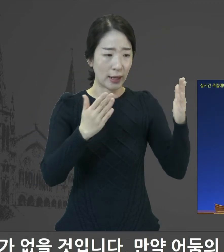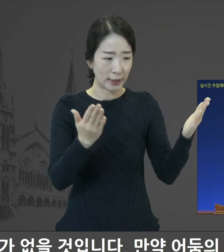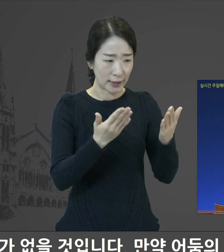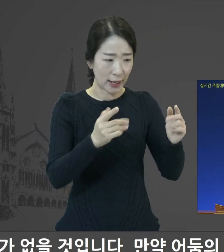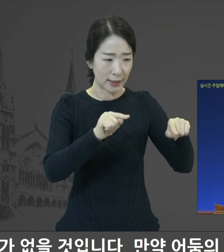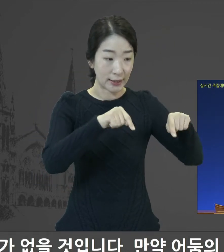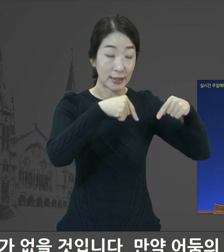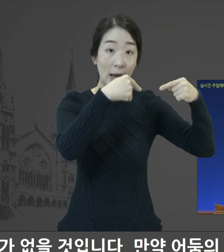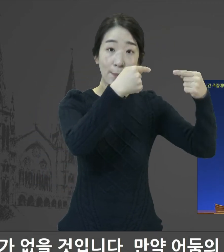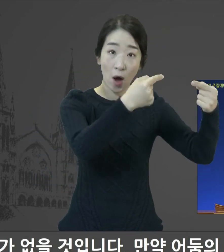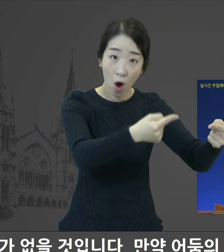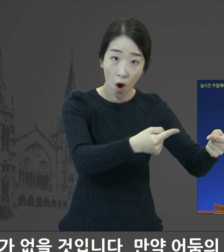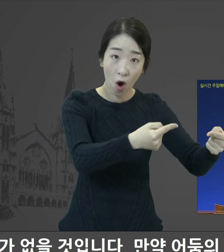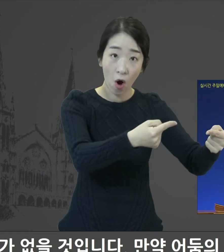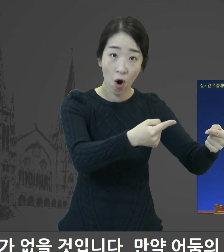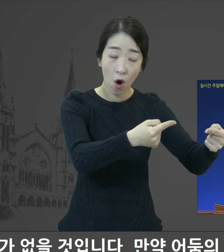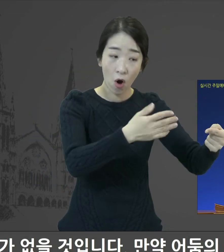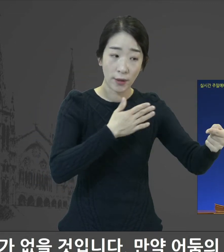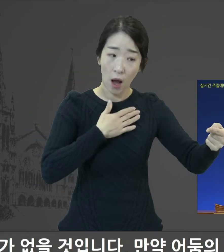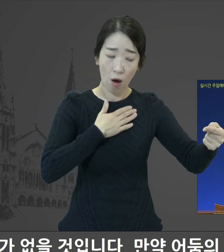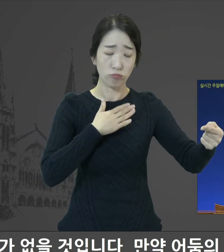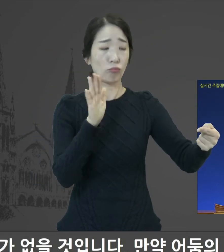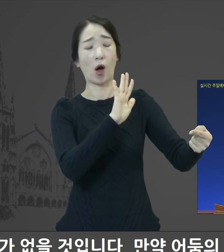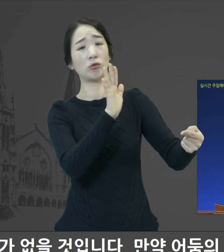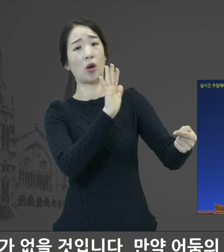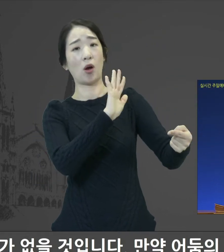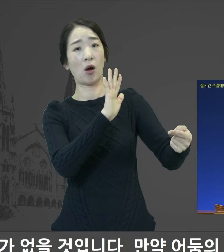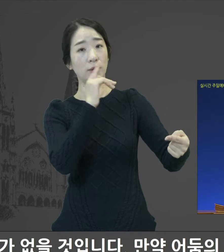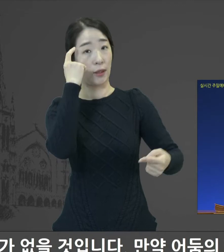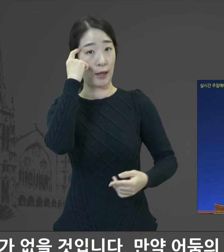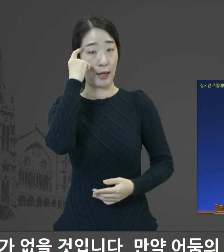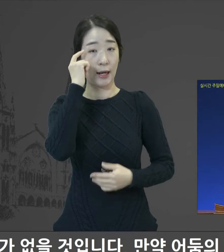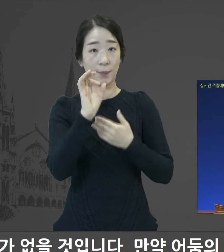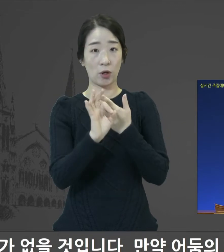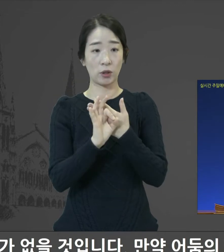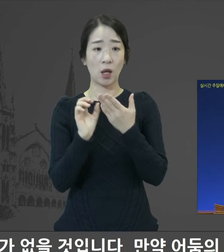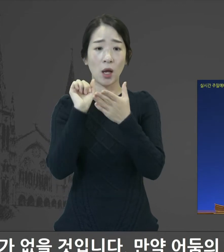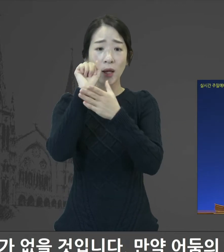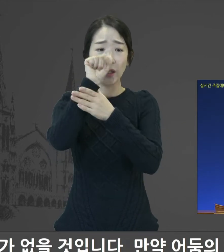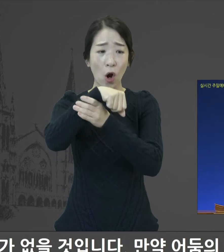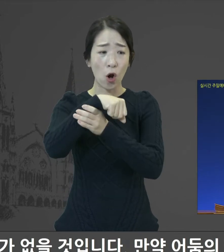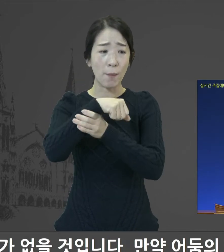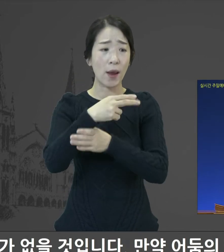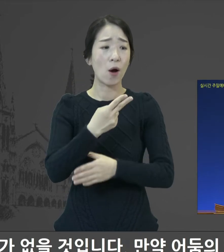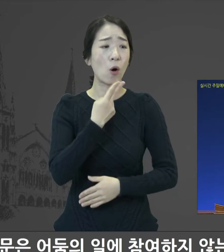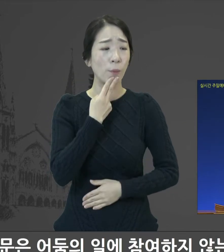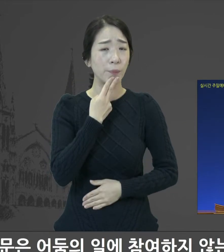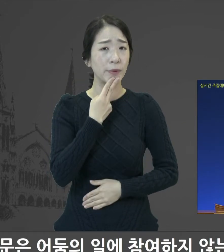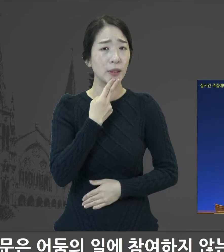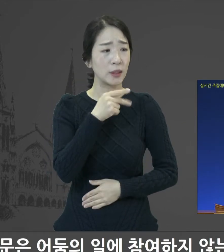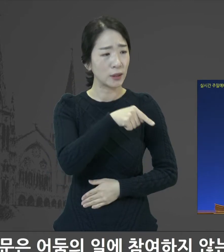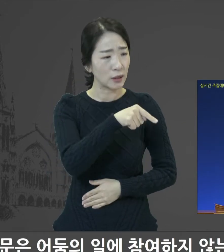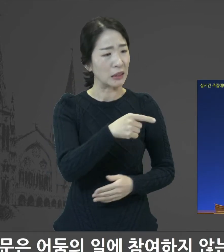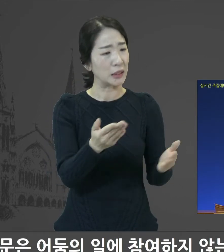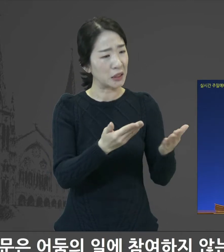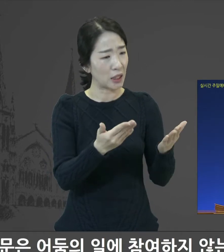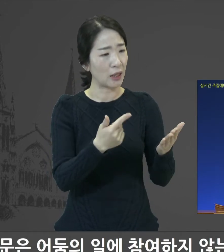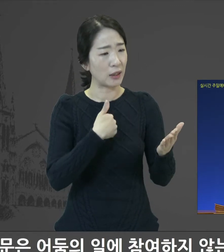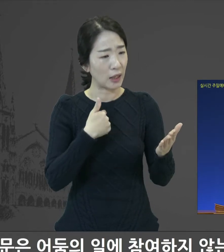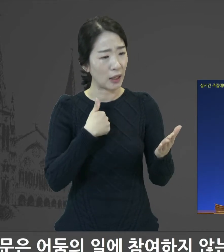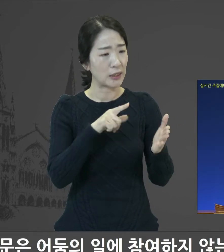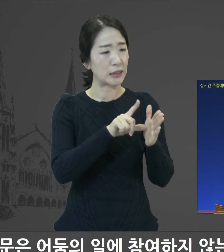내가 아니라고 생각한다면 열매 없는 일에 시간과